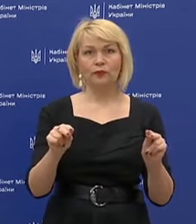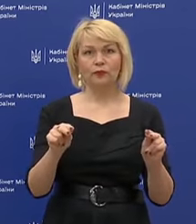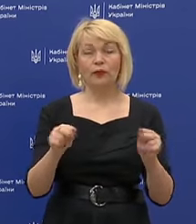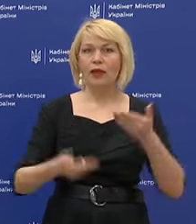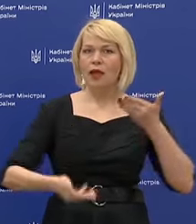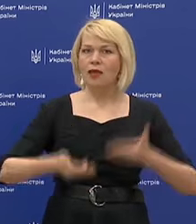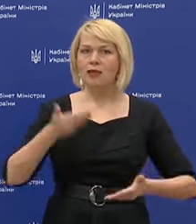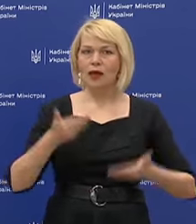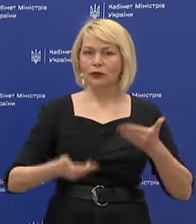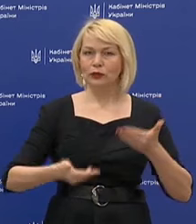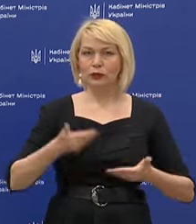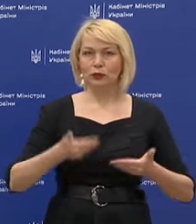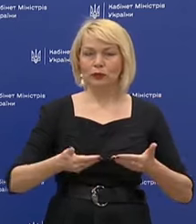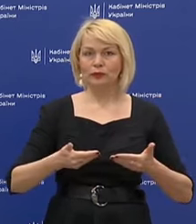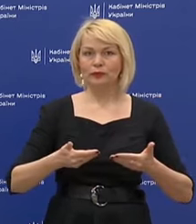якщо б